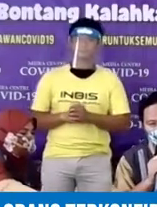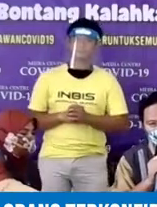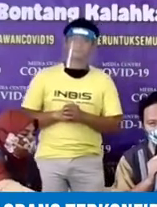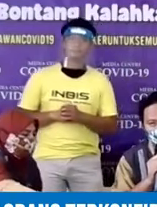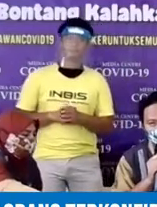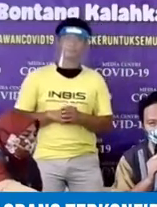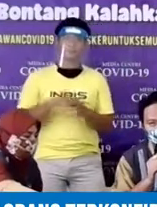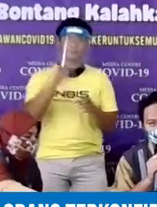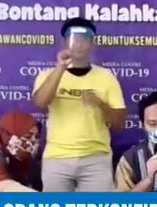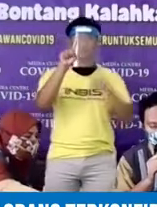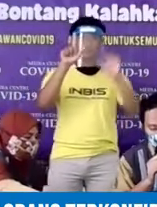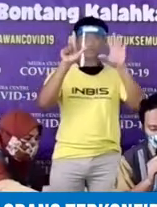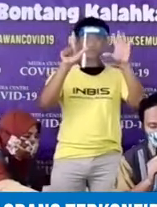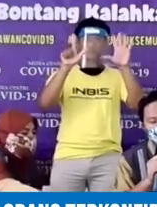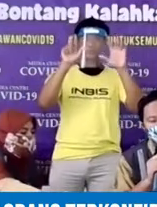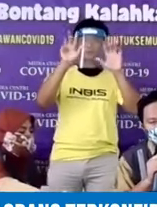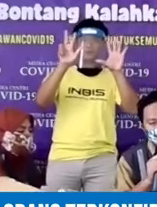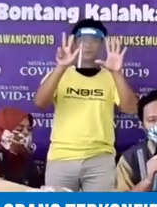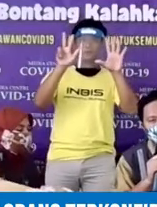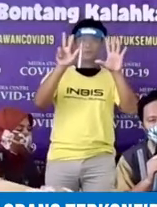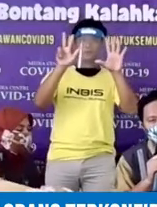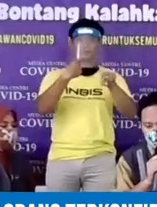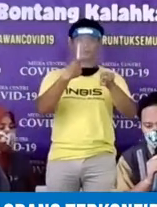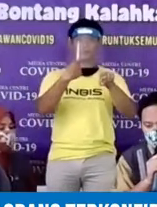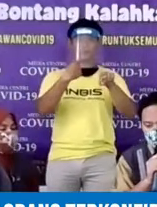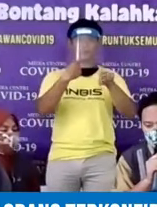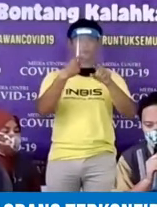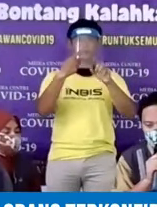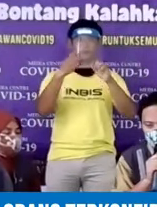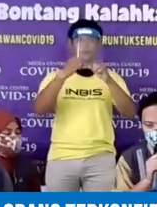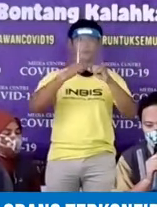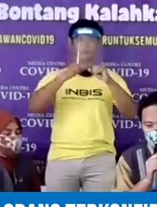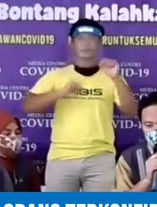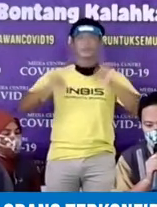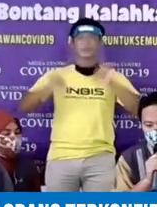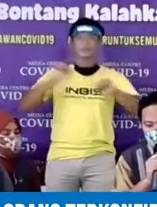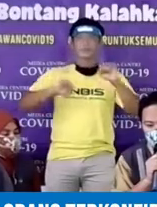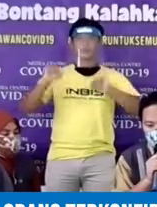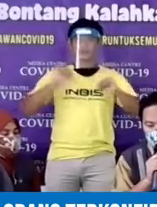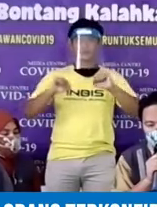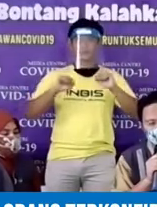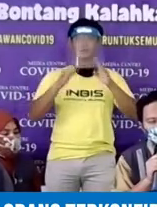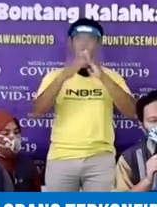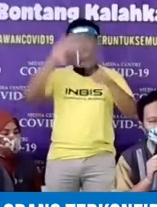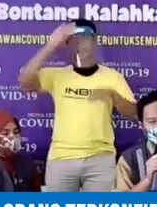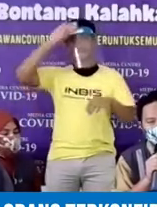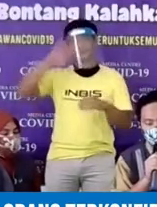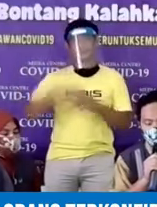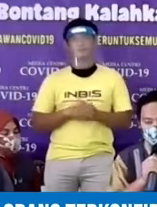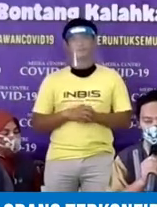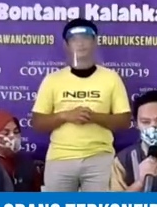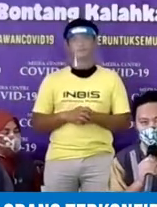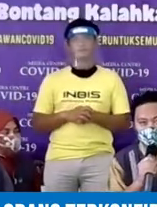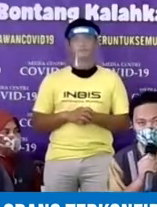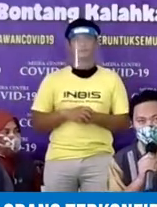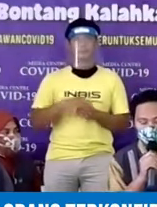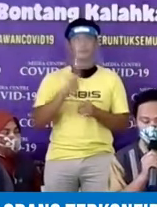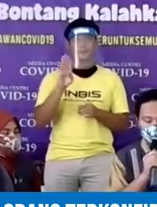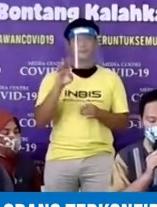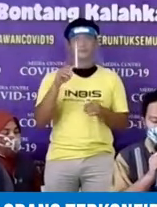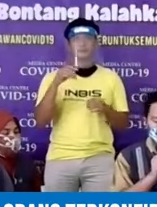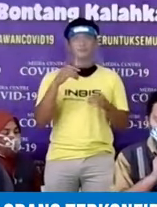seorang peternak kesehatan di fasilitas kesehatan kemudian cluster berbas yang dimaksud dengan bebas